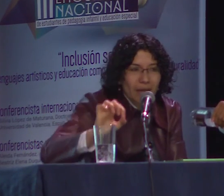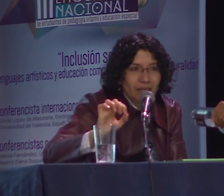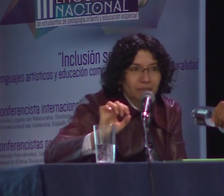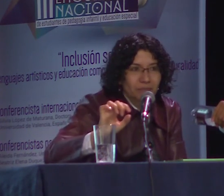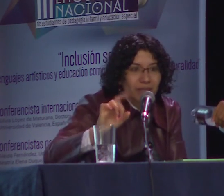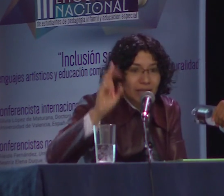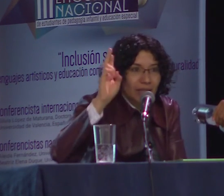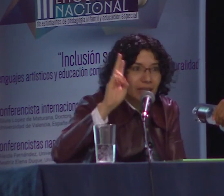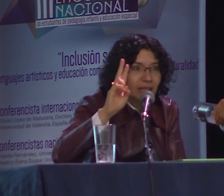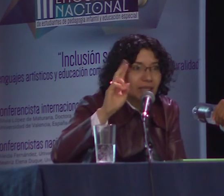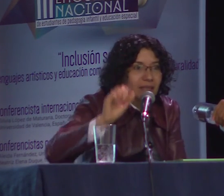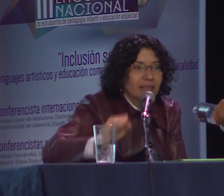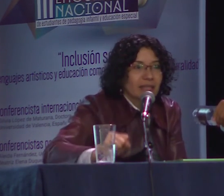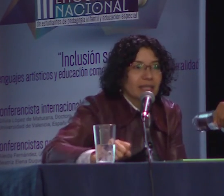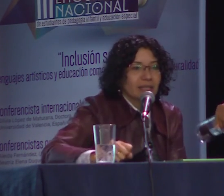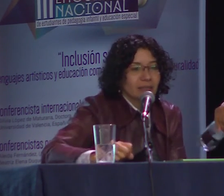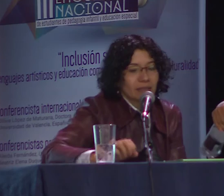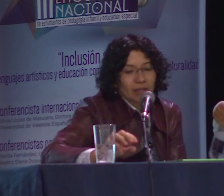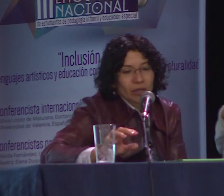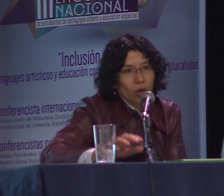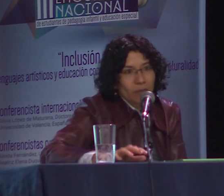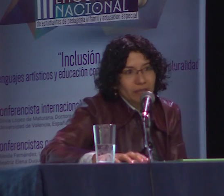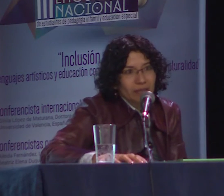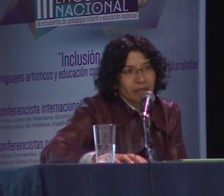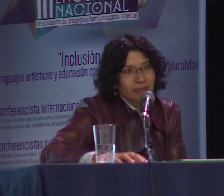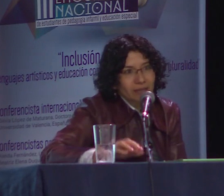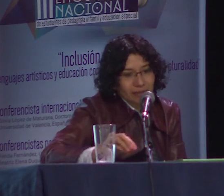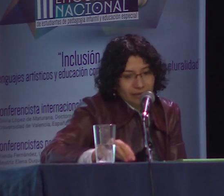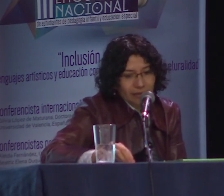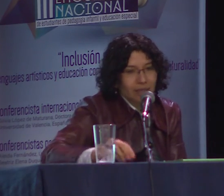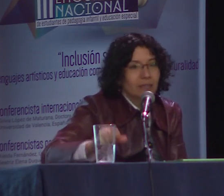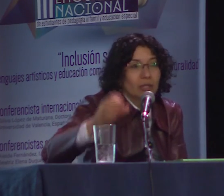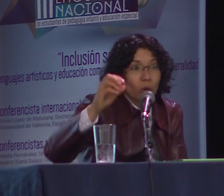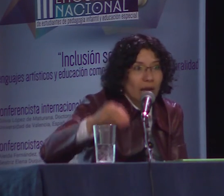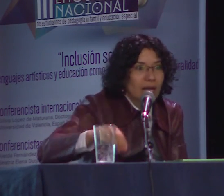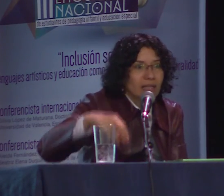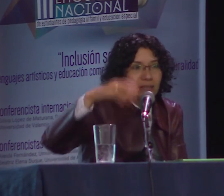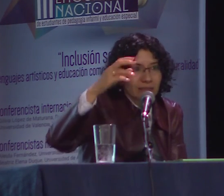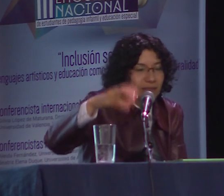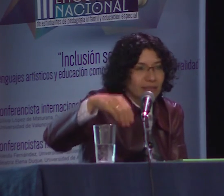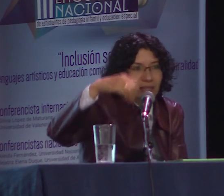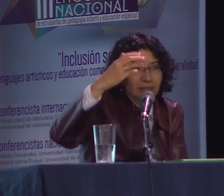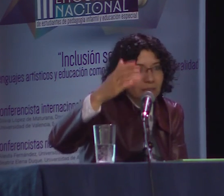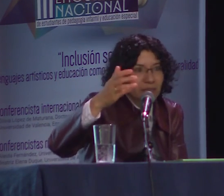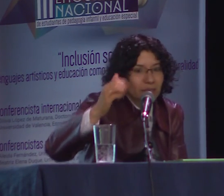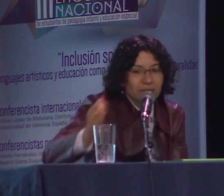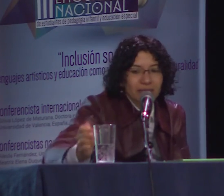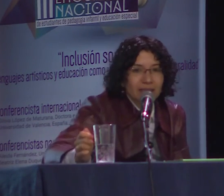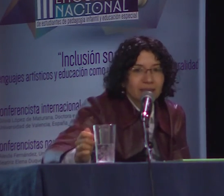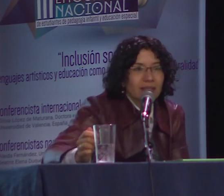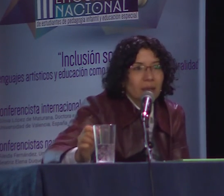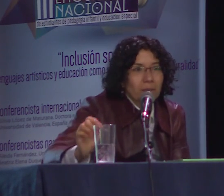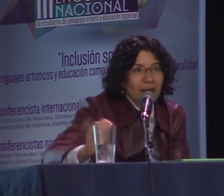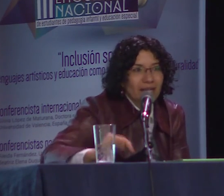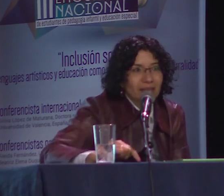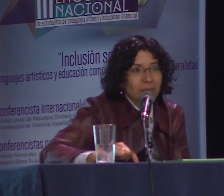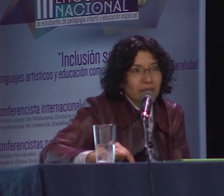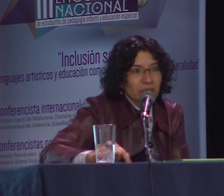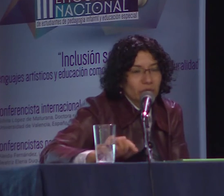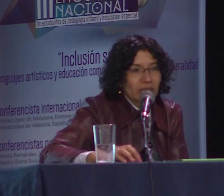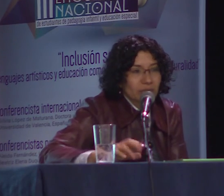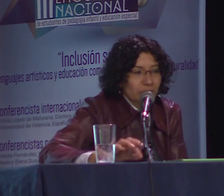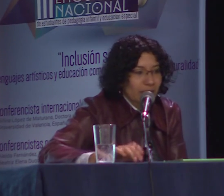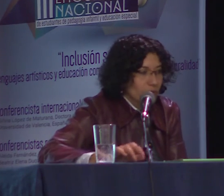presupuesto para, y se crean comités de locales, distritales, departamentales para